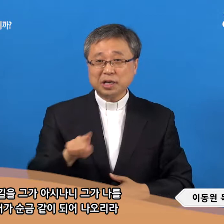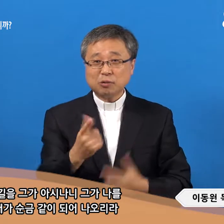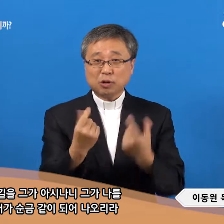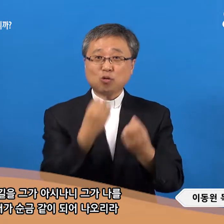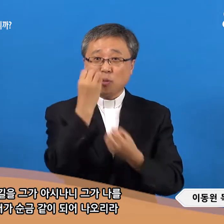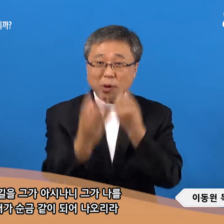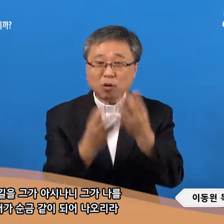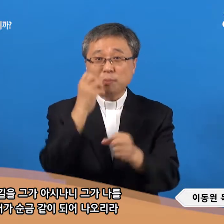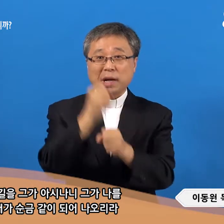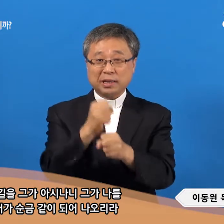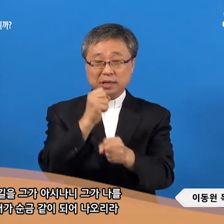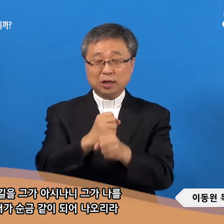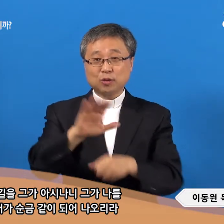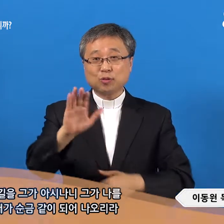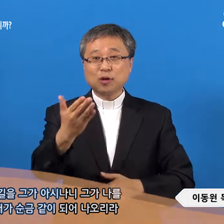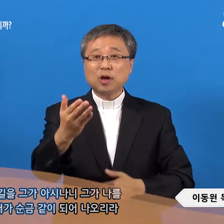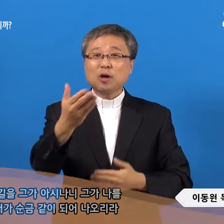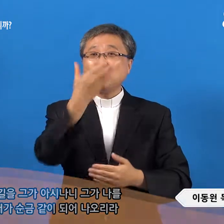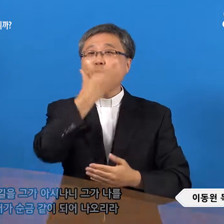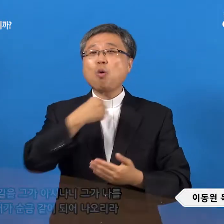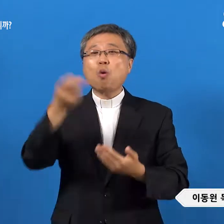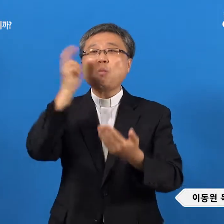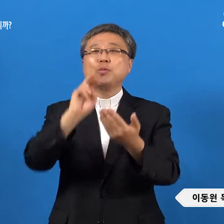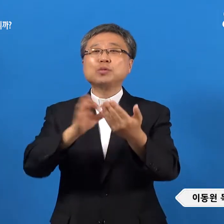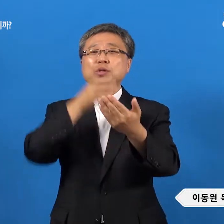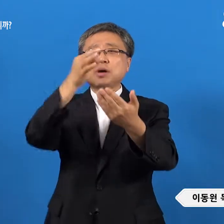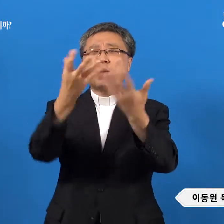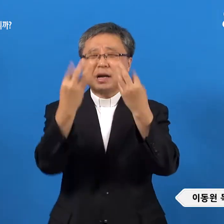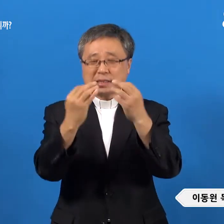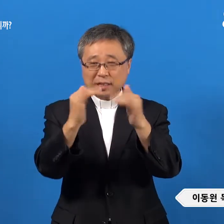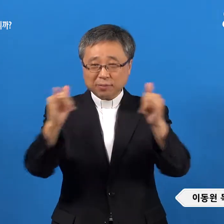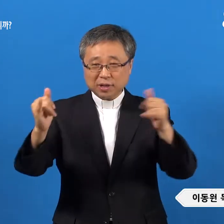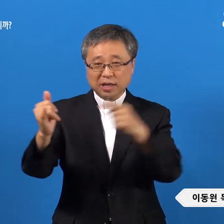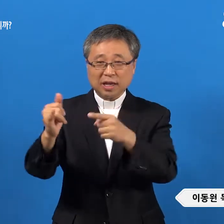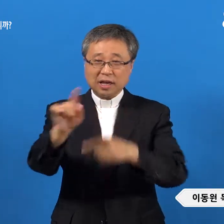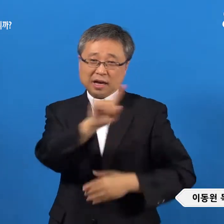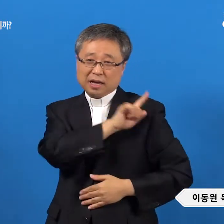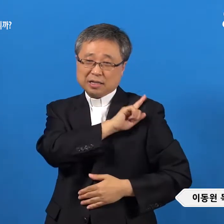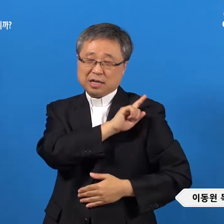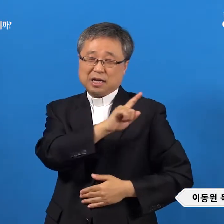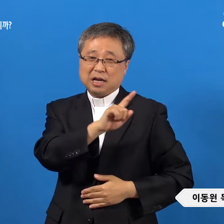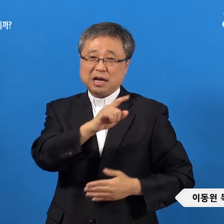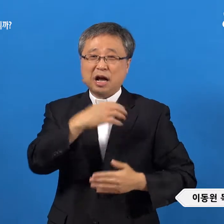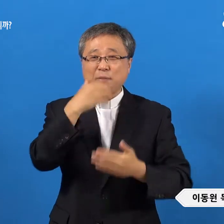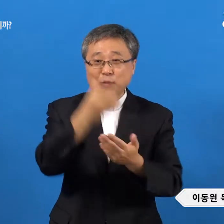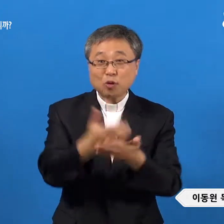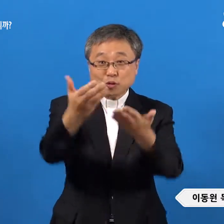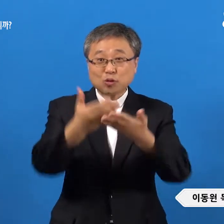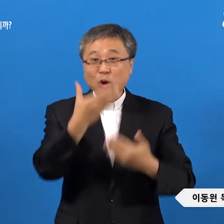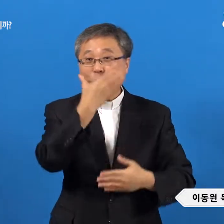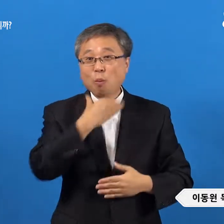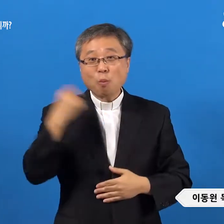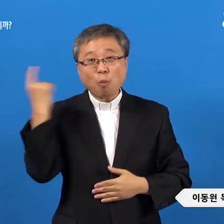고백으로 만들어진 가스펠송, 많은 사람들에게 최근에 감동을 주는 복음성가를 기억하시지